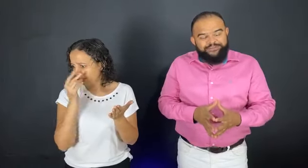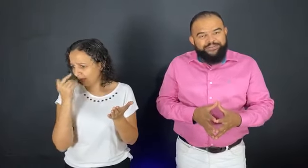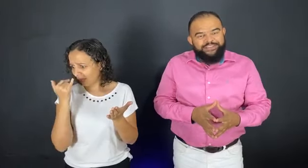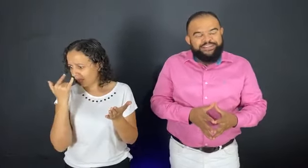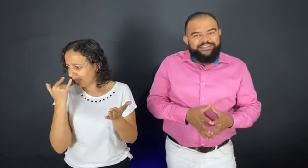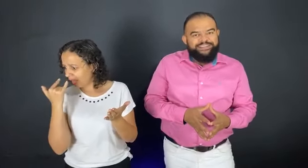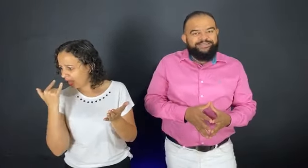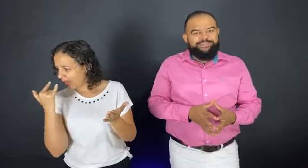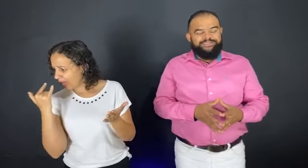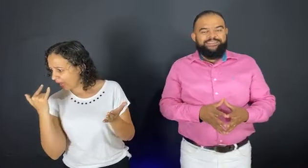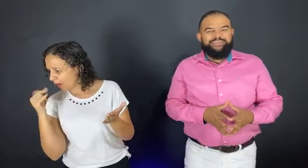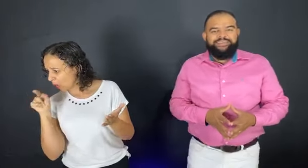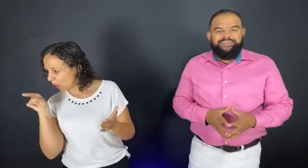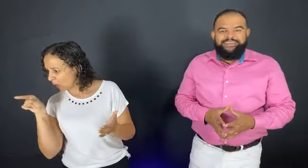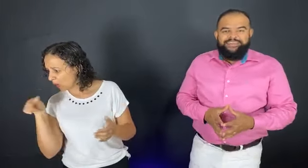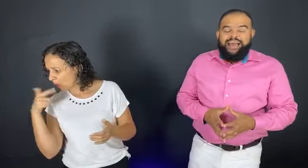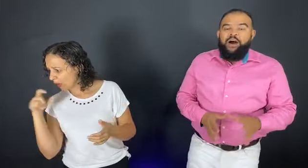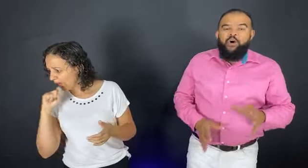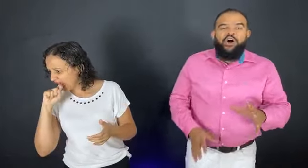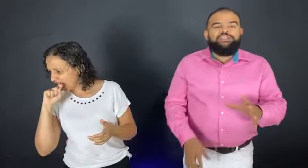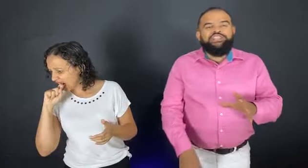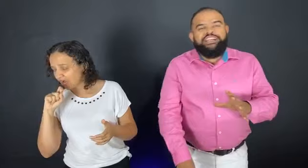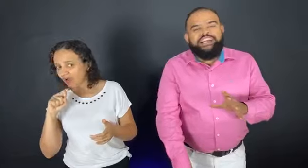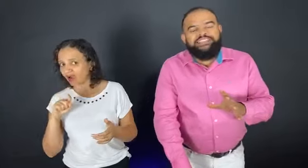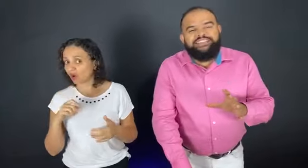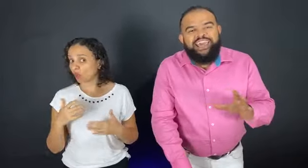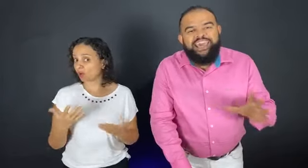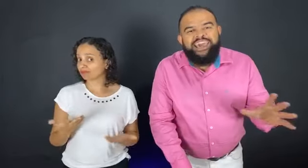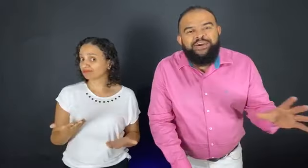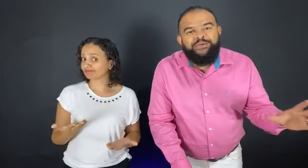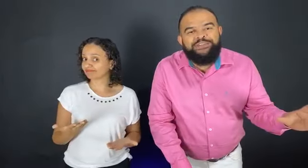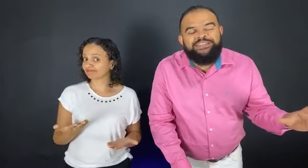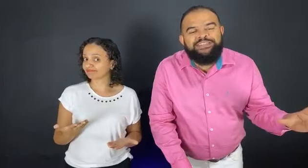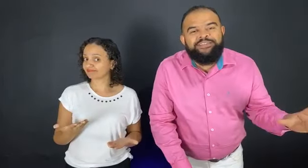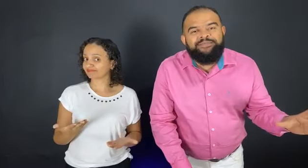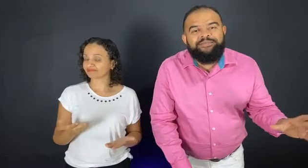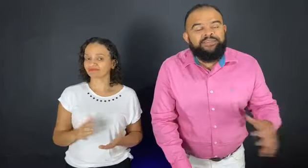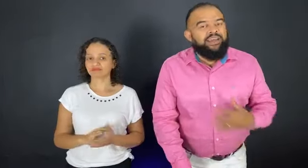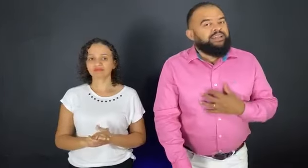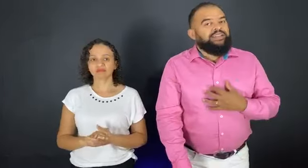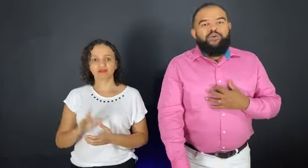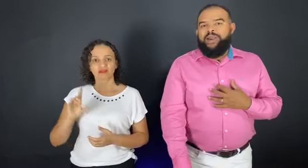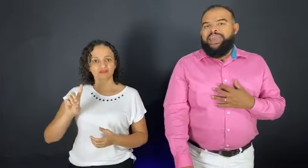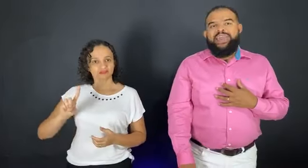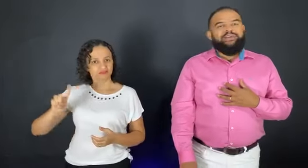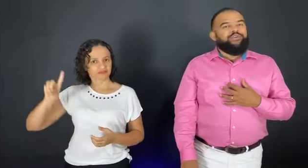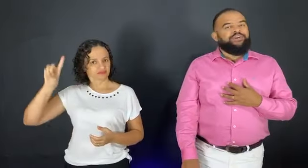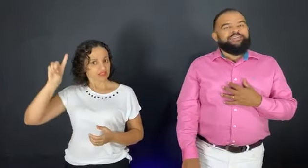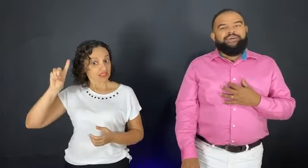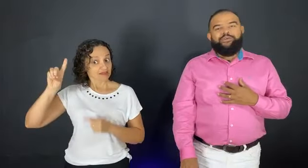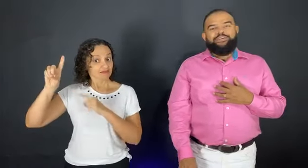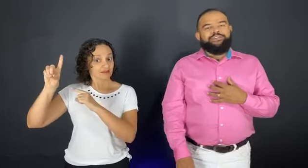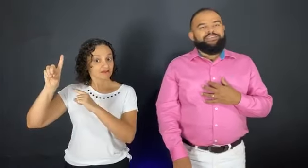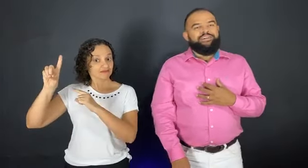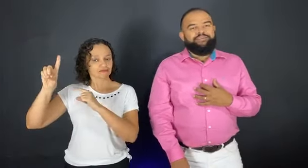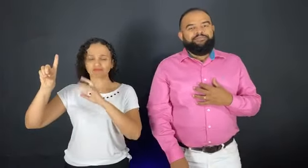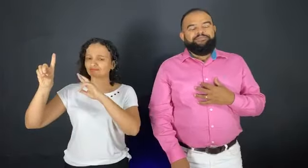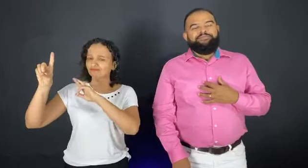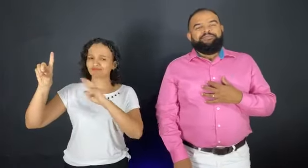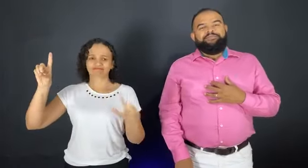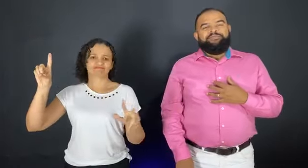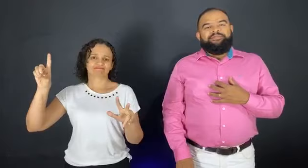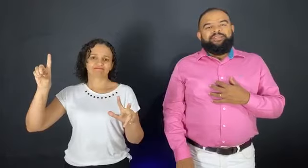Esse é o desafio do cristianismo. A ótica de Deus não é a nossa